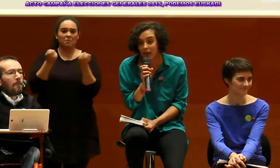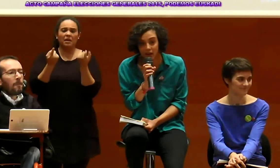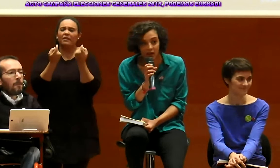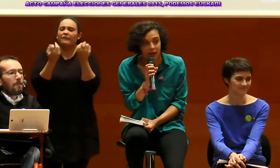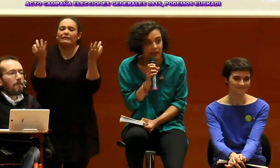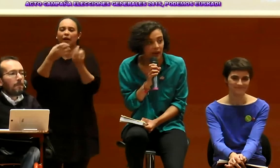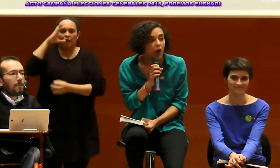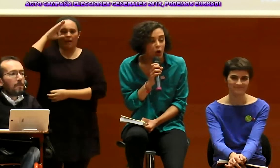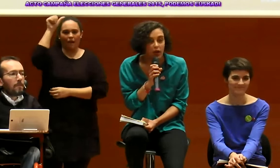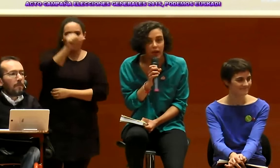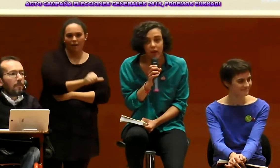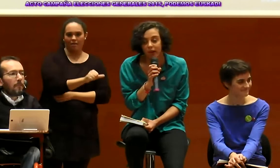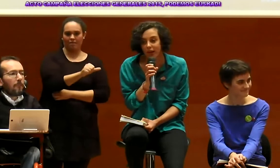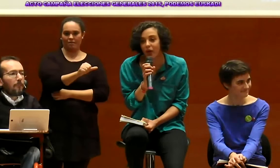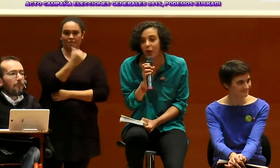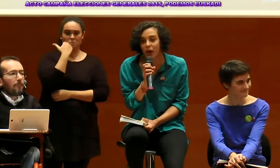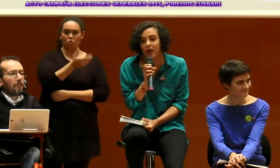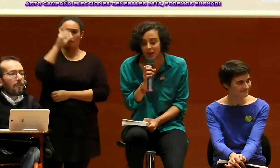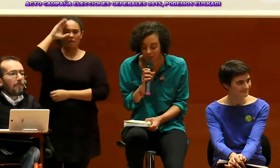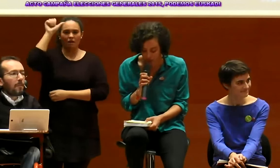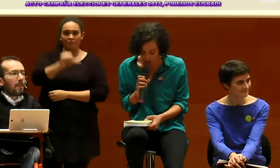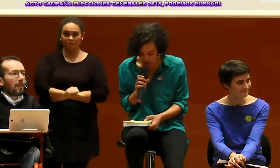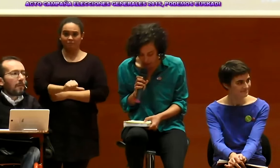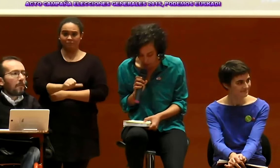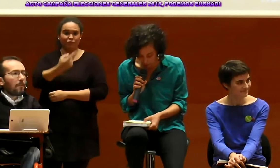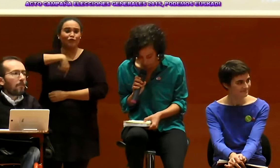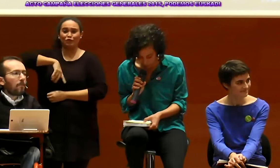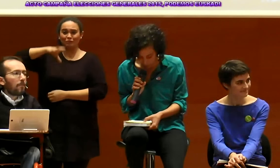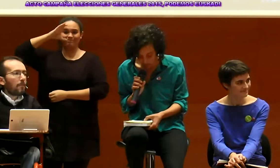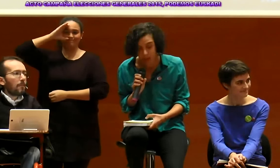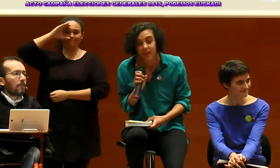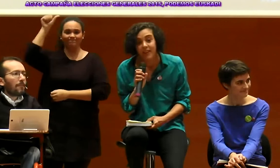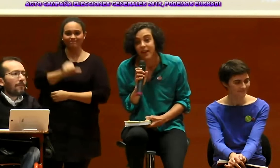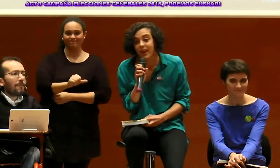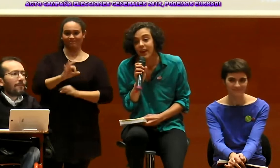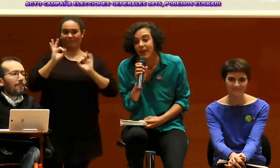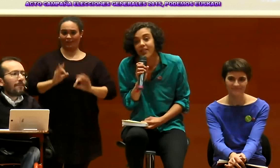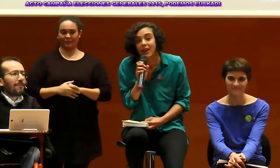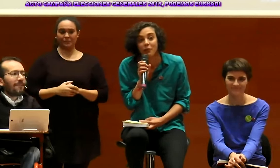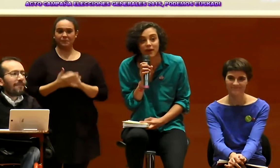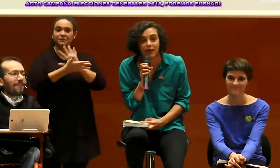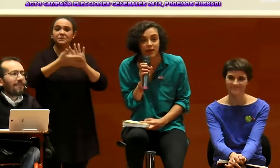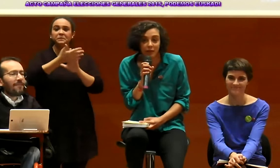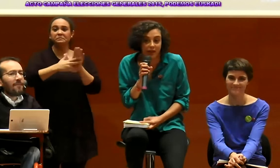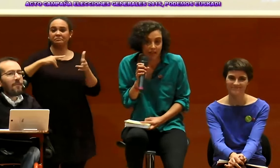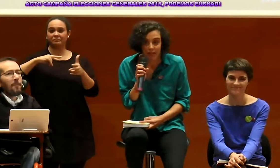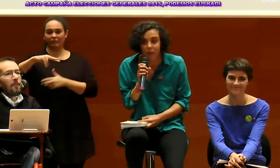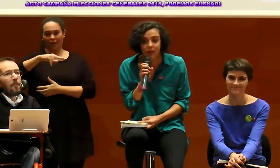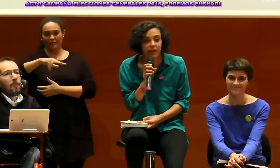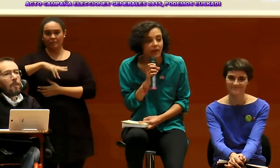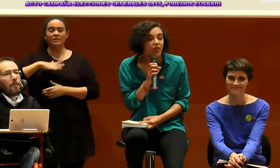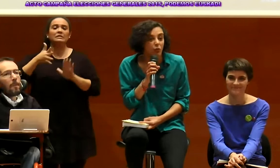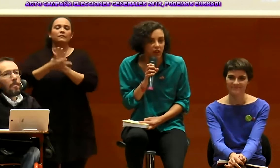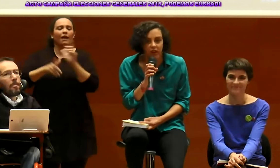entzutea da, eta hori da egingo duguna, entzun egingo dugu. Decía que hacer campaña debería ser